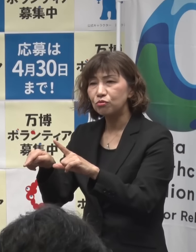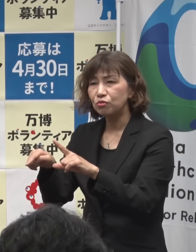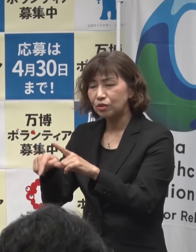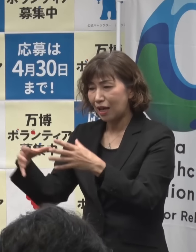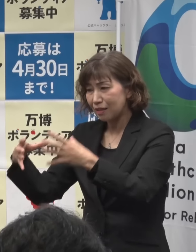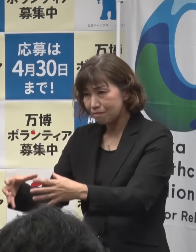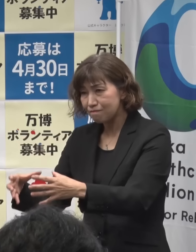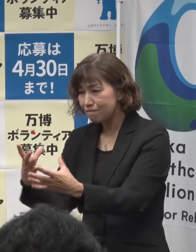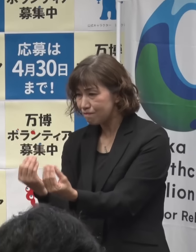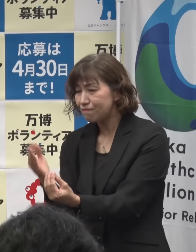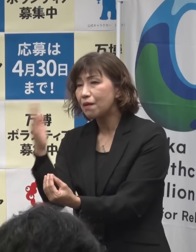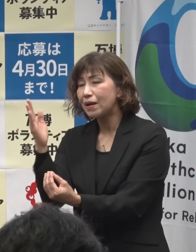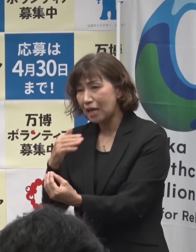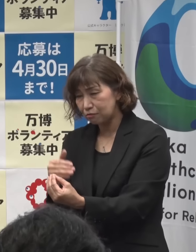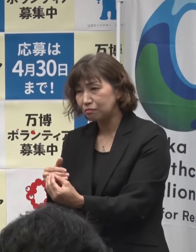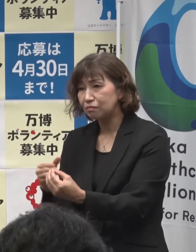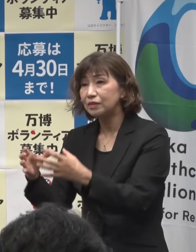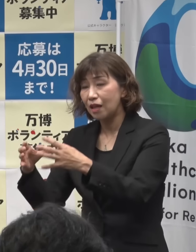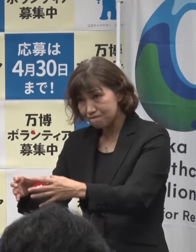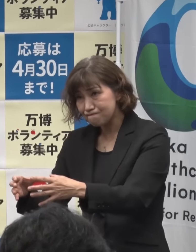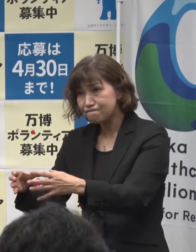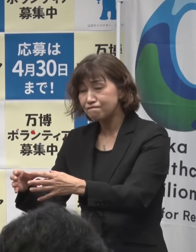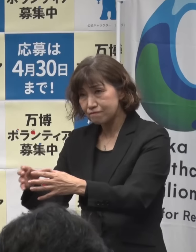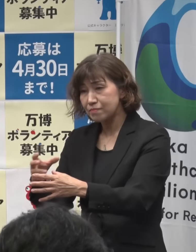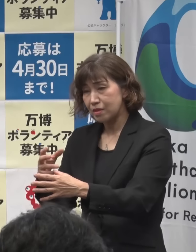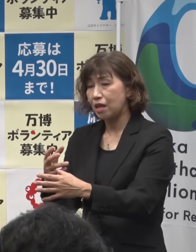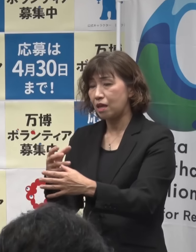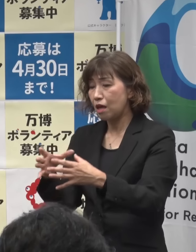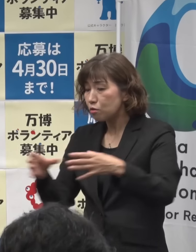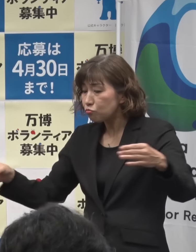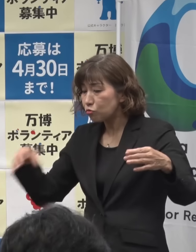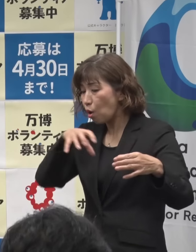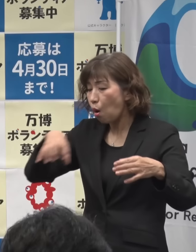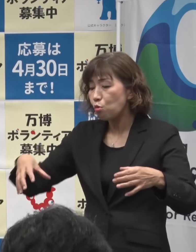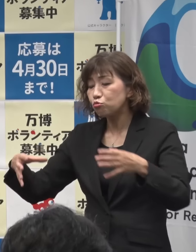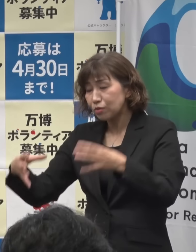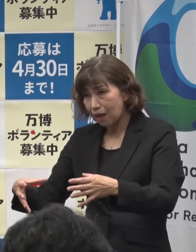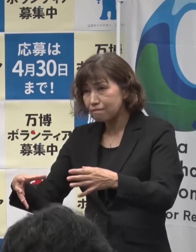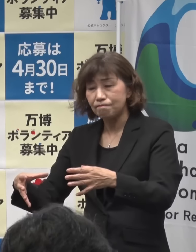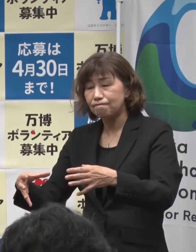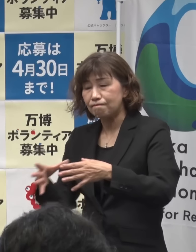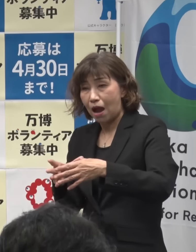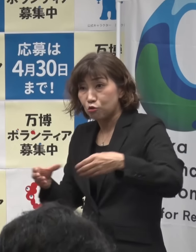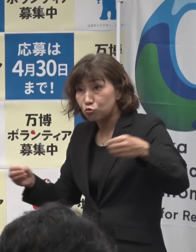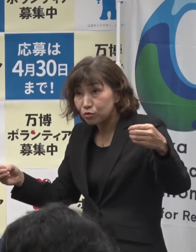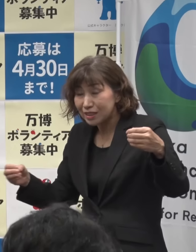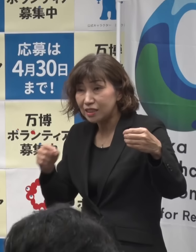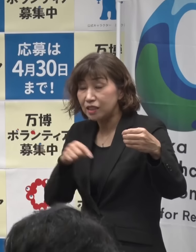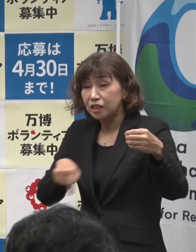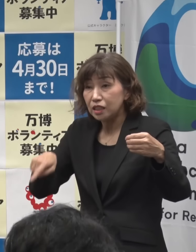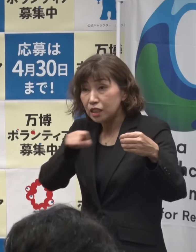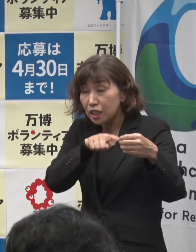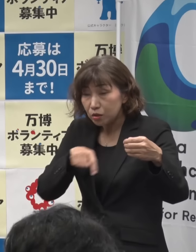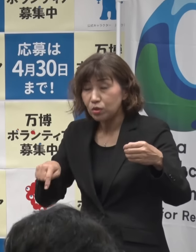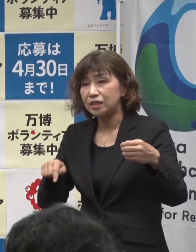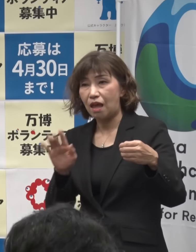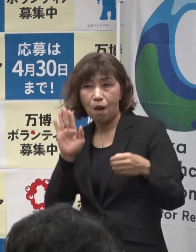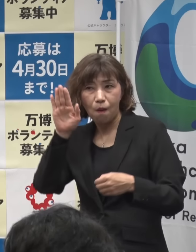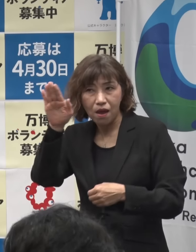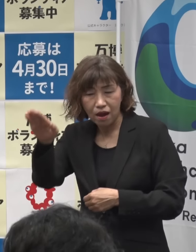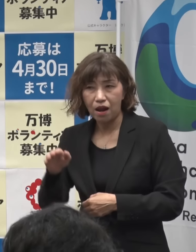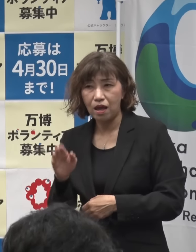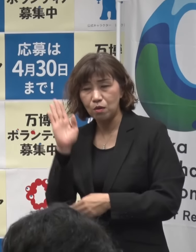県や市町村のレベルを通り越して日本全体って考えたときに、まあ、国としてどういうふうにこの次世代に向かった